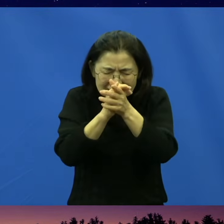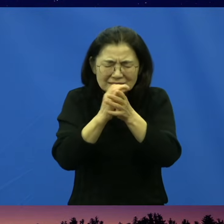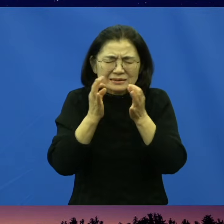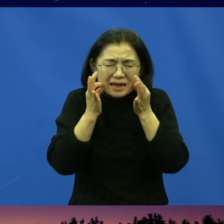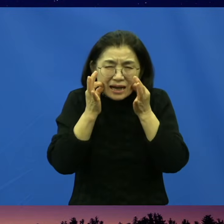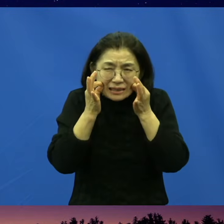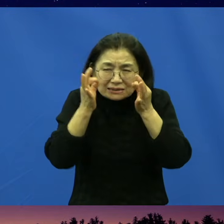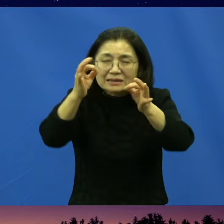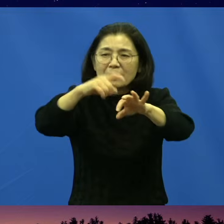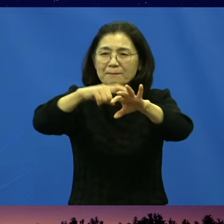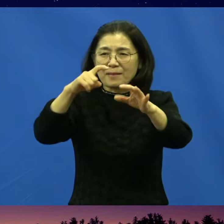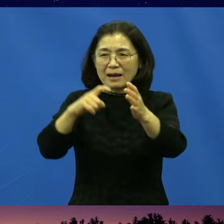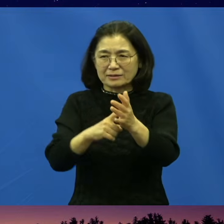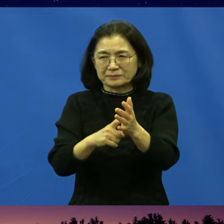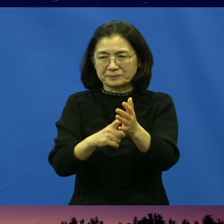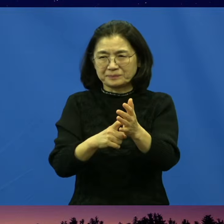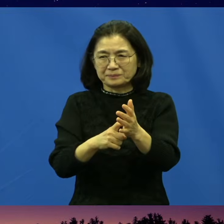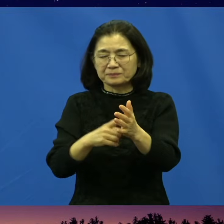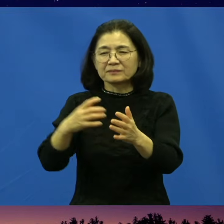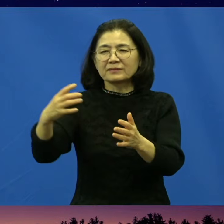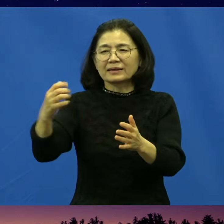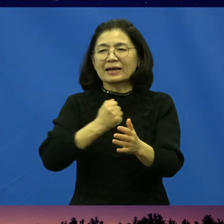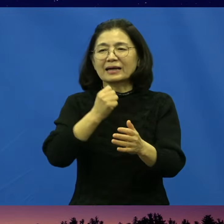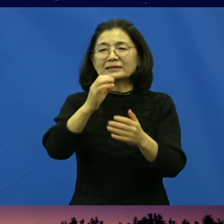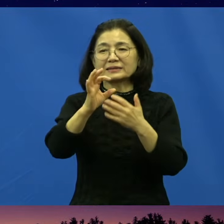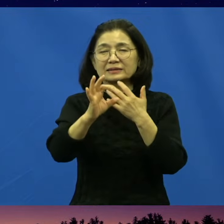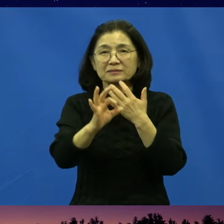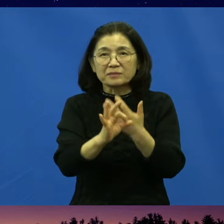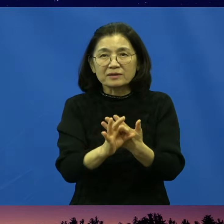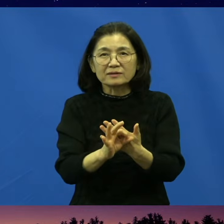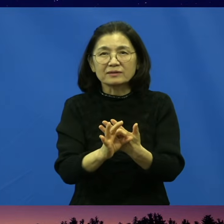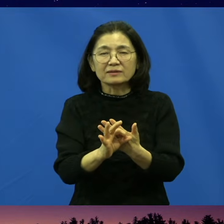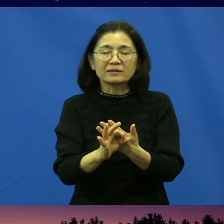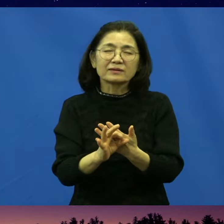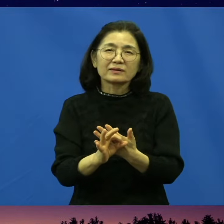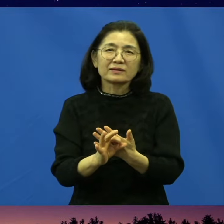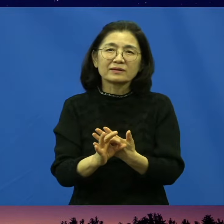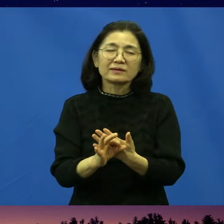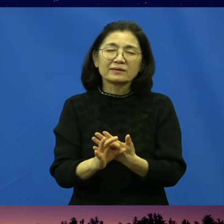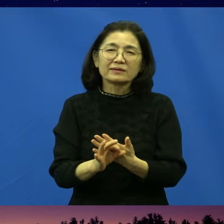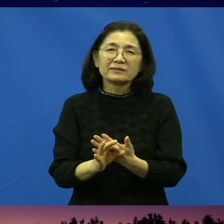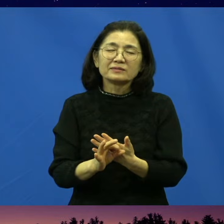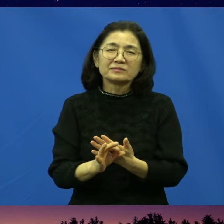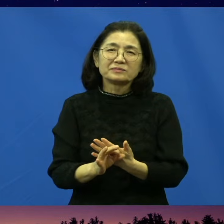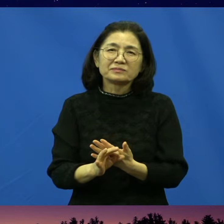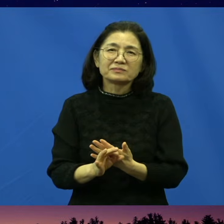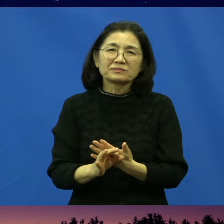그 갈급함 가지고 있으면 그걸로 만족하는 것이 아니라 우리는, 여러분,